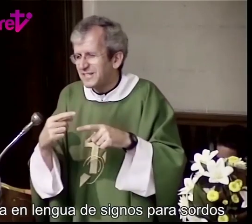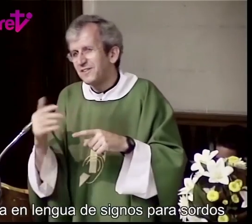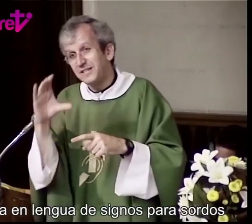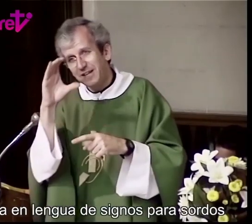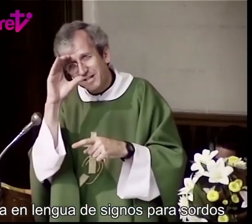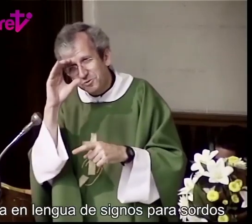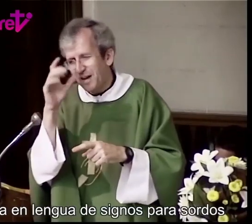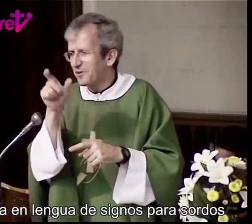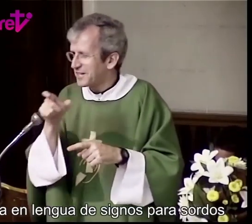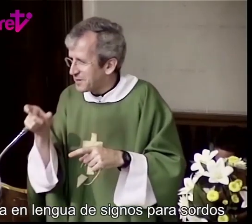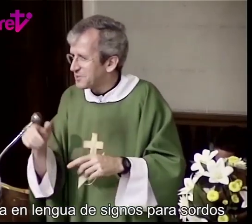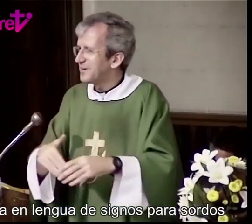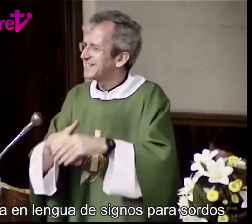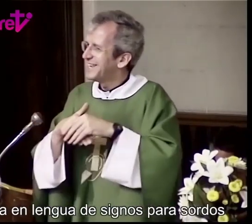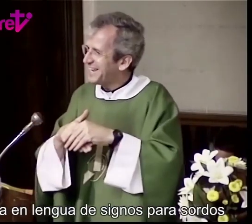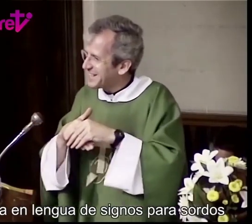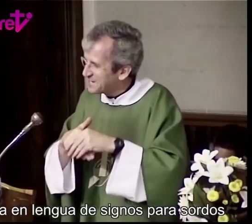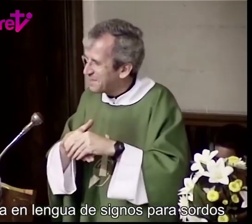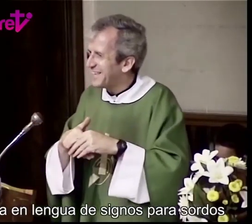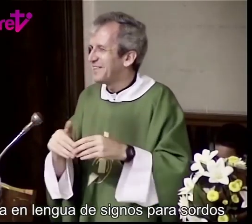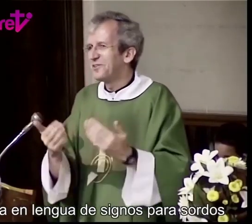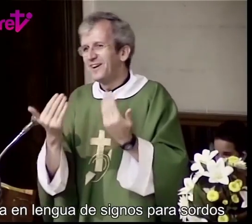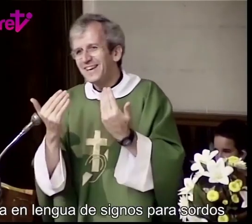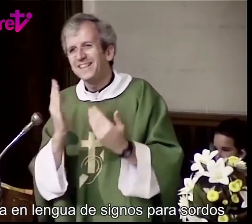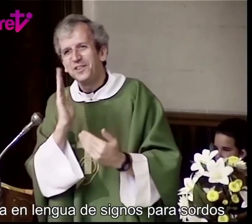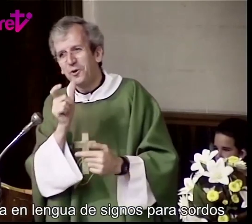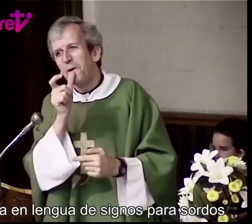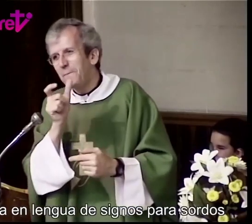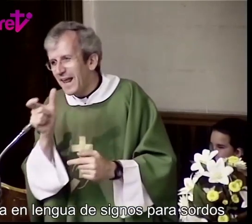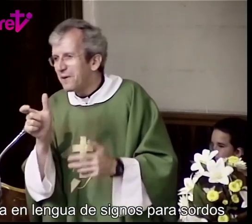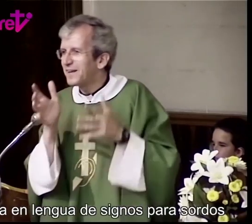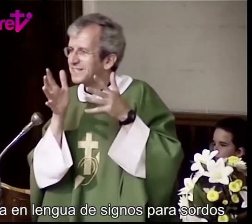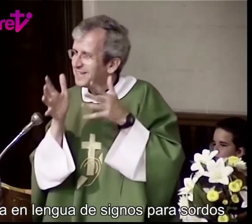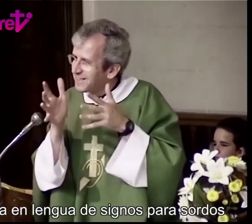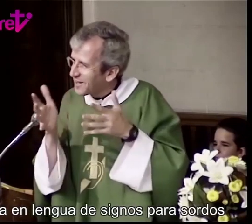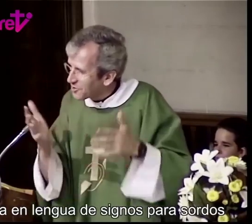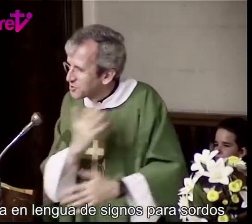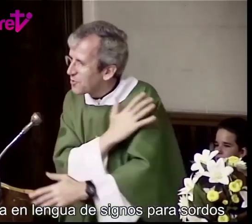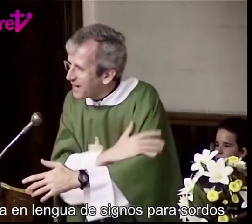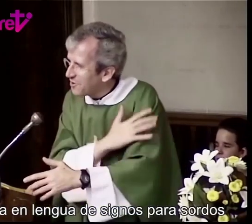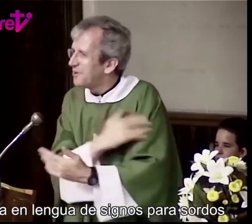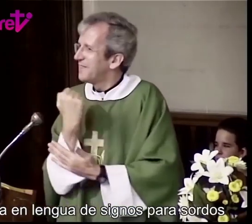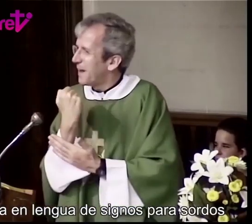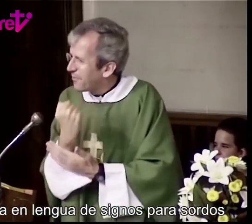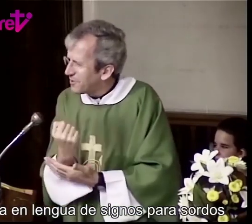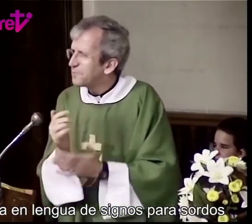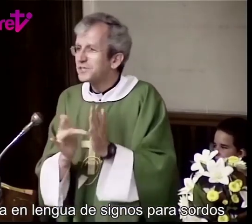entonces ir escuchando a las personas, ir despidiendo, ir dando palabras de consuelo, de apoyo, pues Jesús